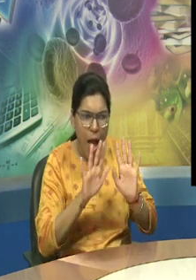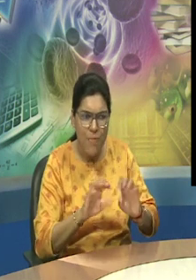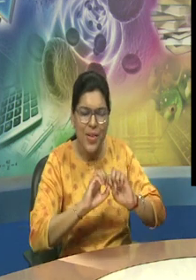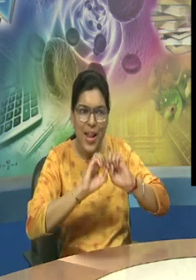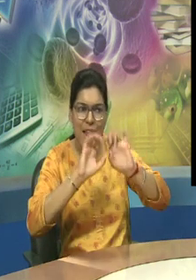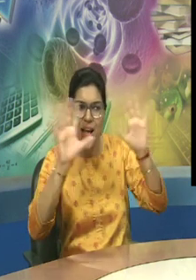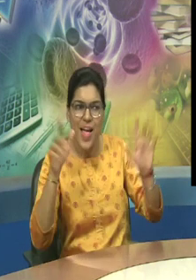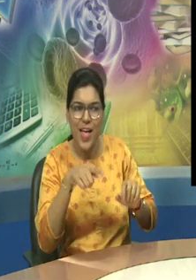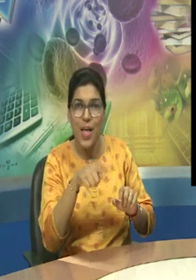सत्ता